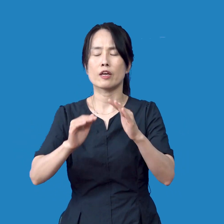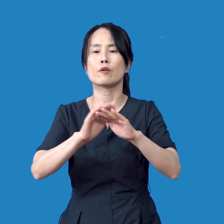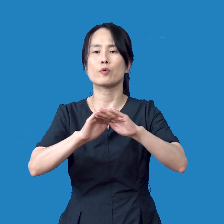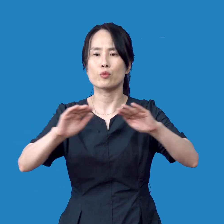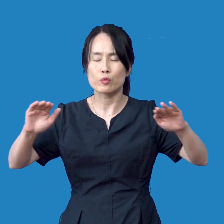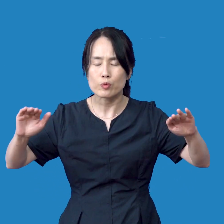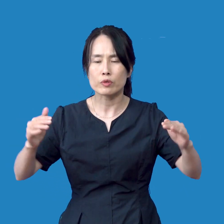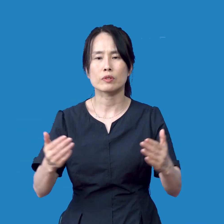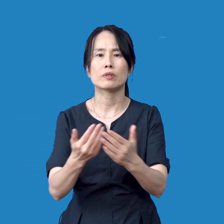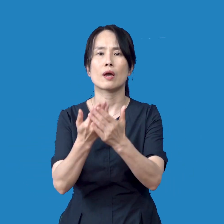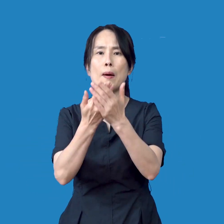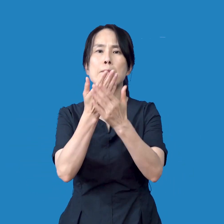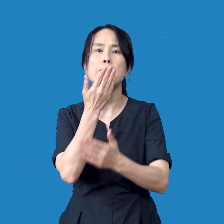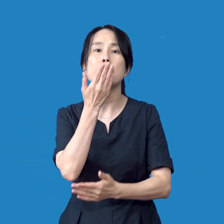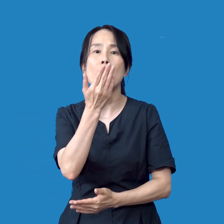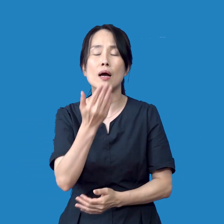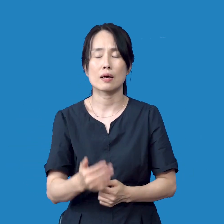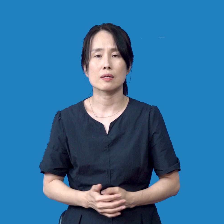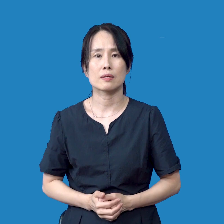발전할 수 있습니다.